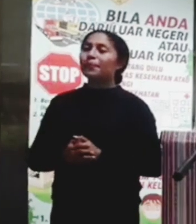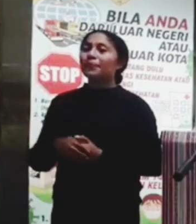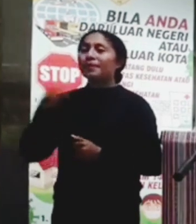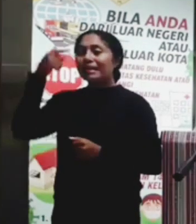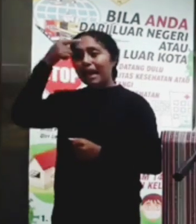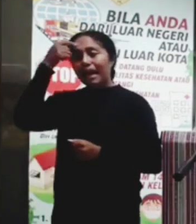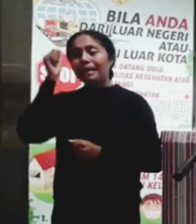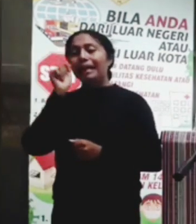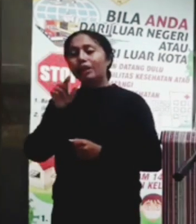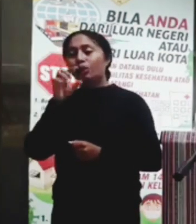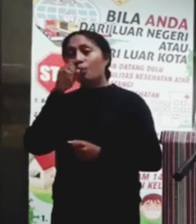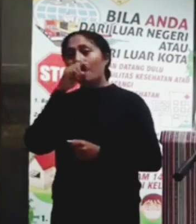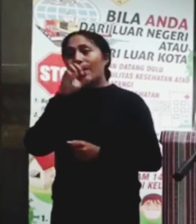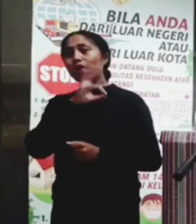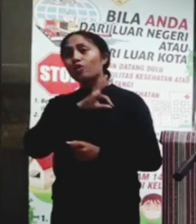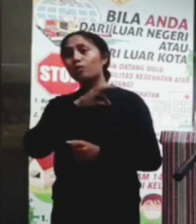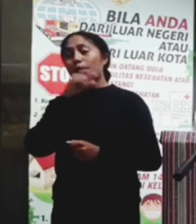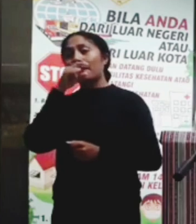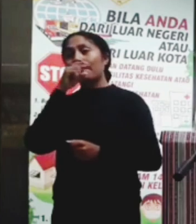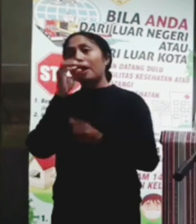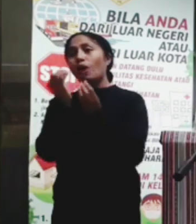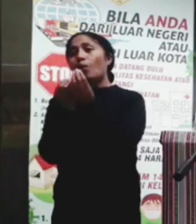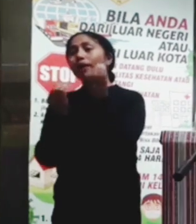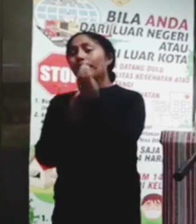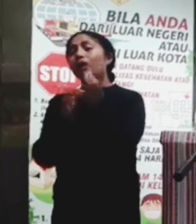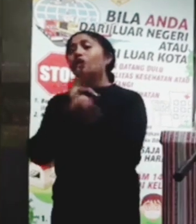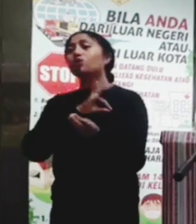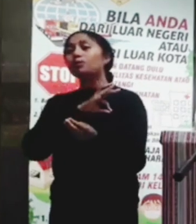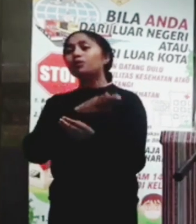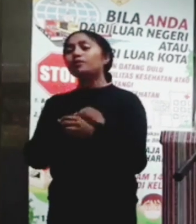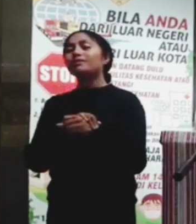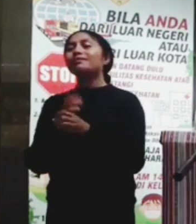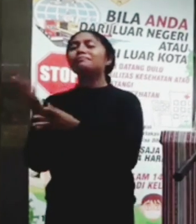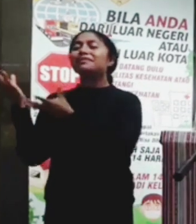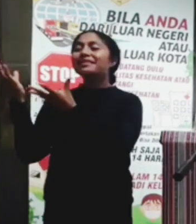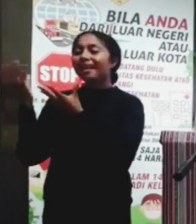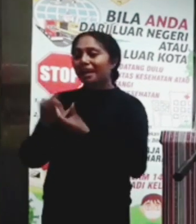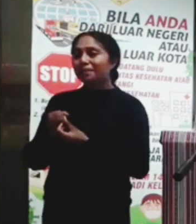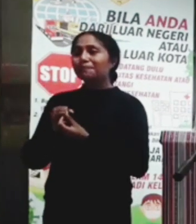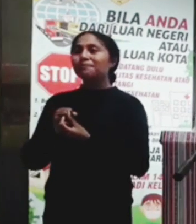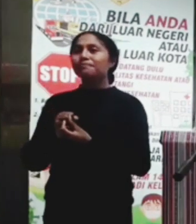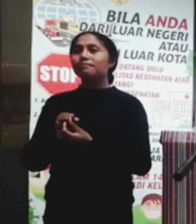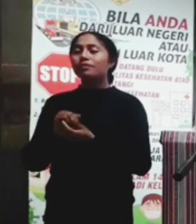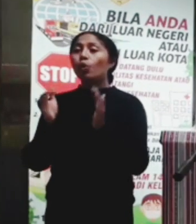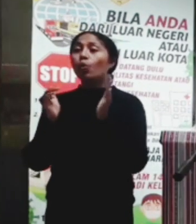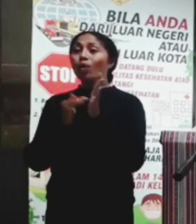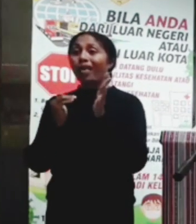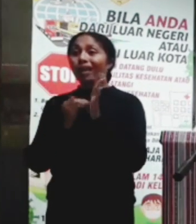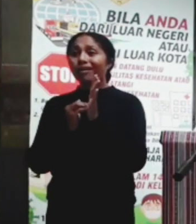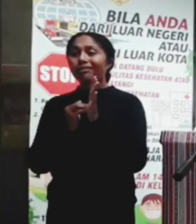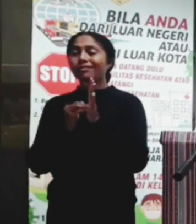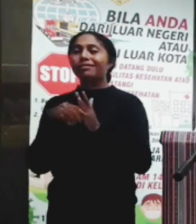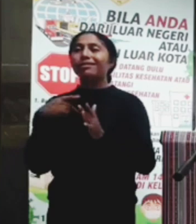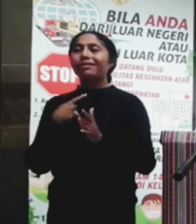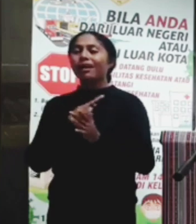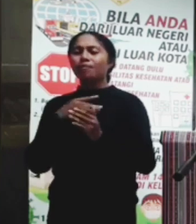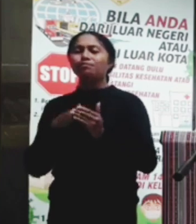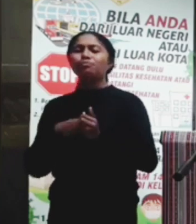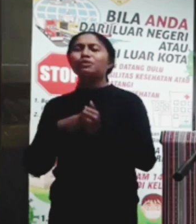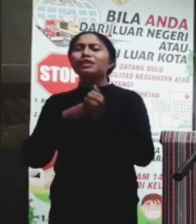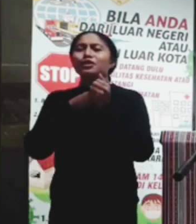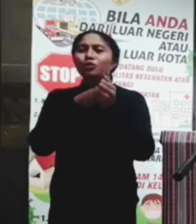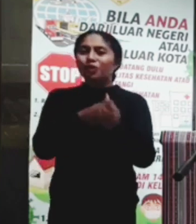Hai cara itu begedur Bapak Gubernur mengharapkan Sekali lagi saya sampaikan spek kita mengikuti